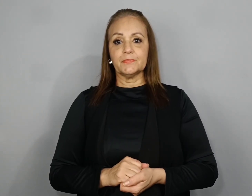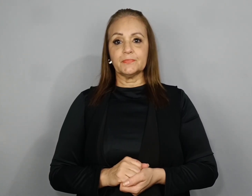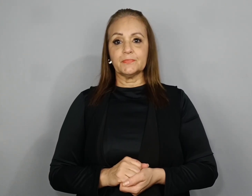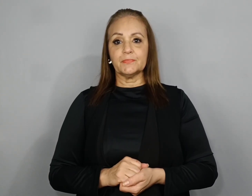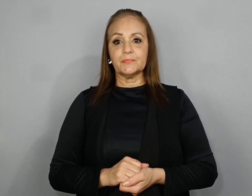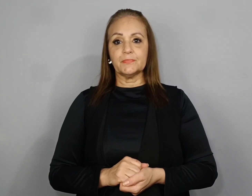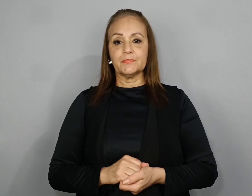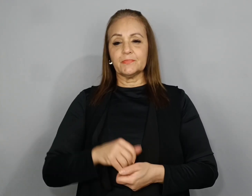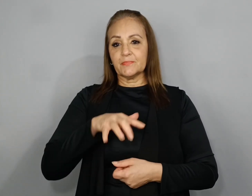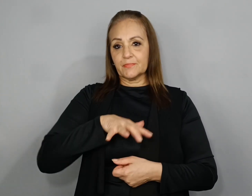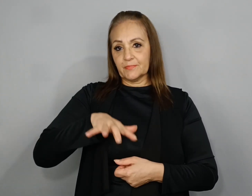Áreas: